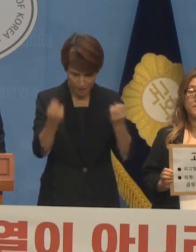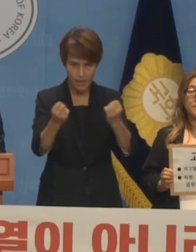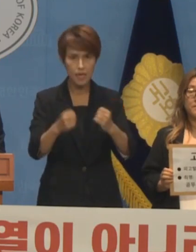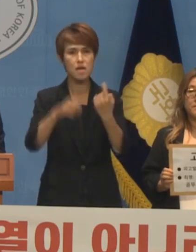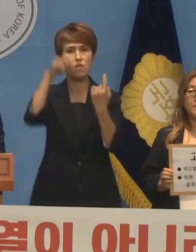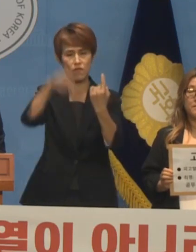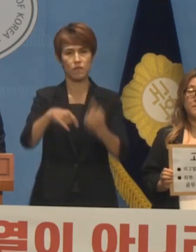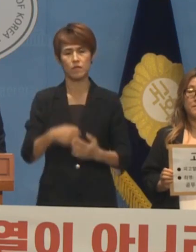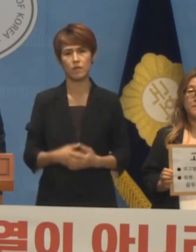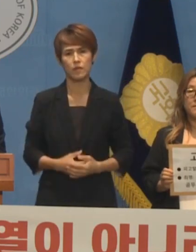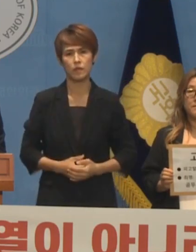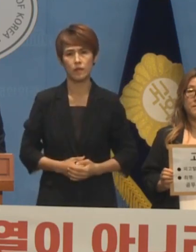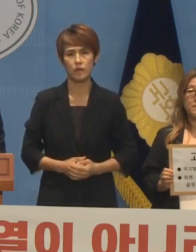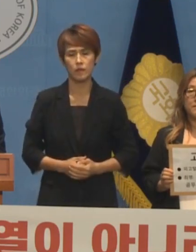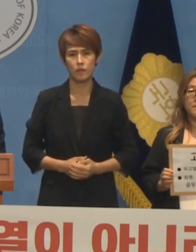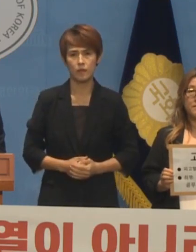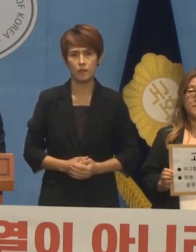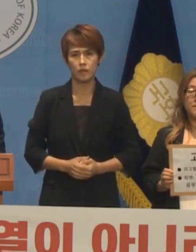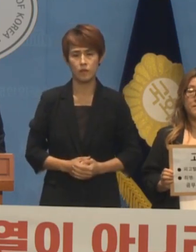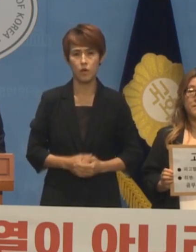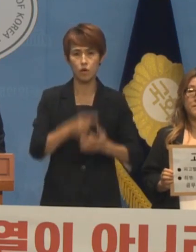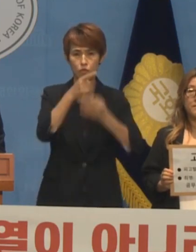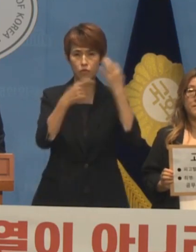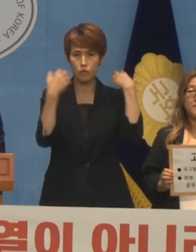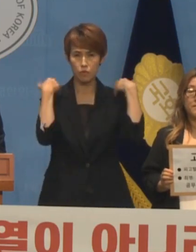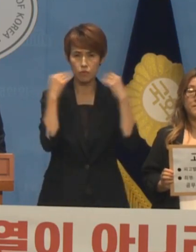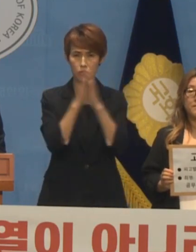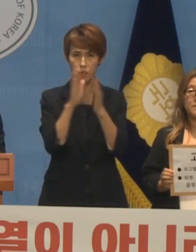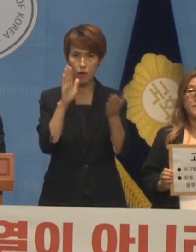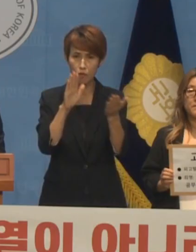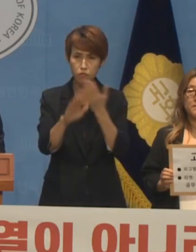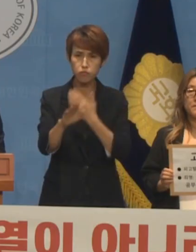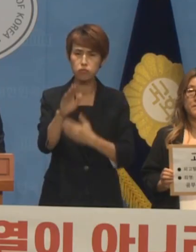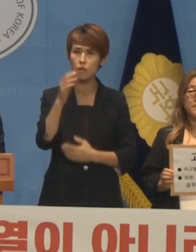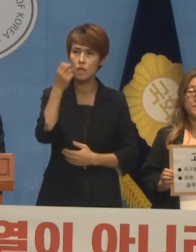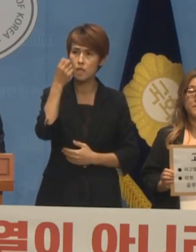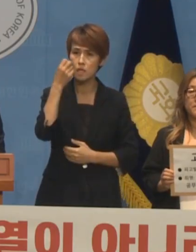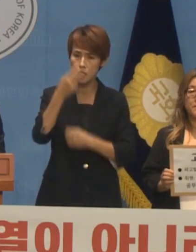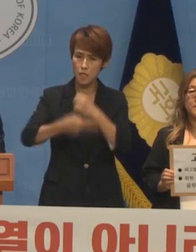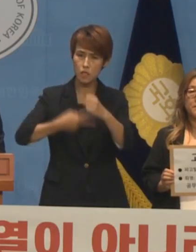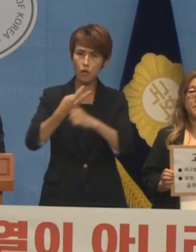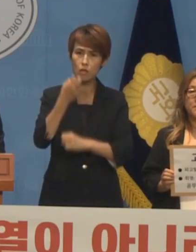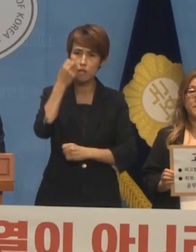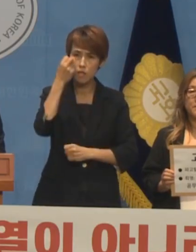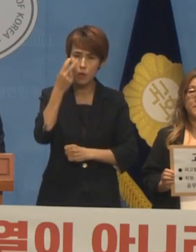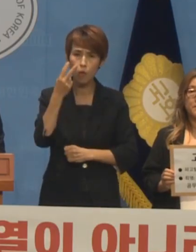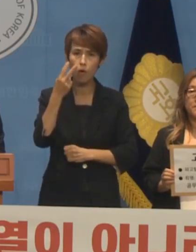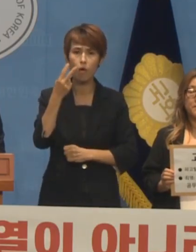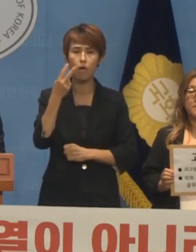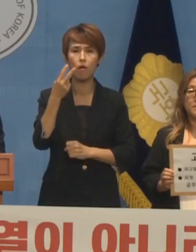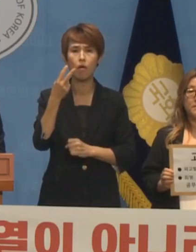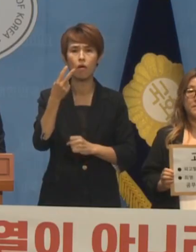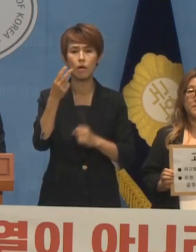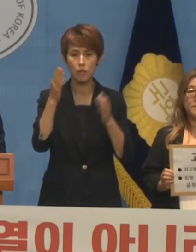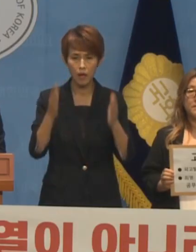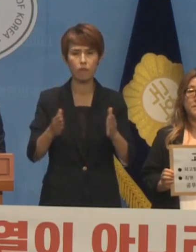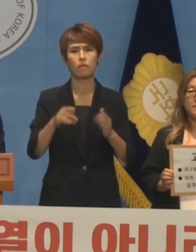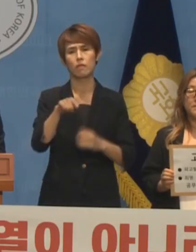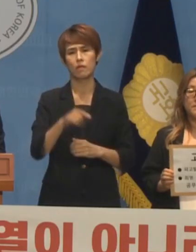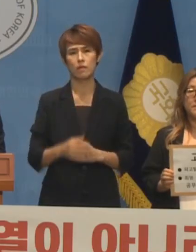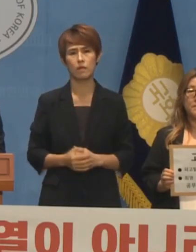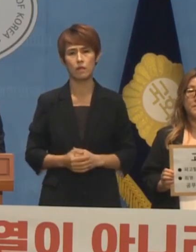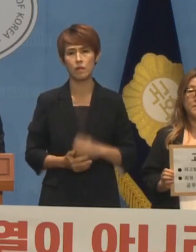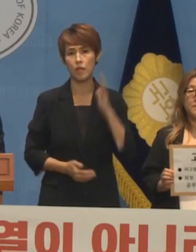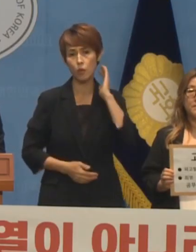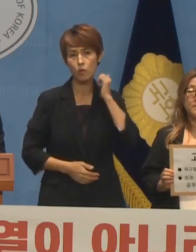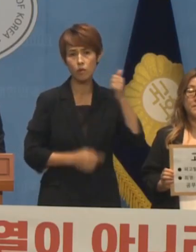행사한 대통령입니다. 심지어 이는 윤석열 정부가 출범한 지 불과 2년 2개월밖에 지나지 않은 시점의 기록입니다. 현재까지